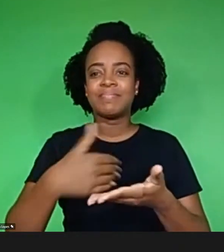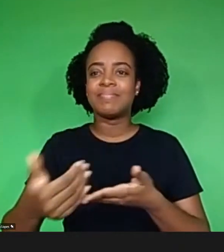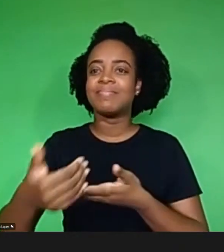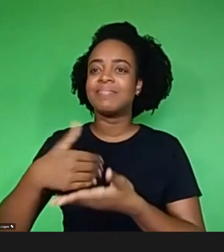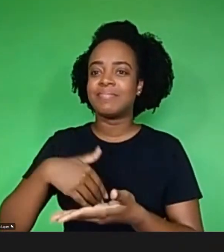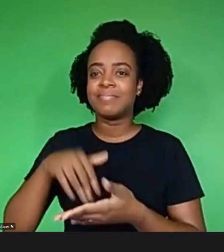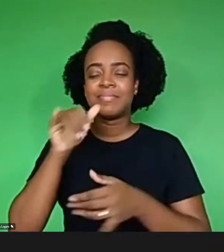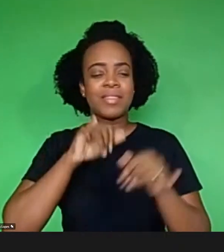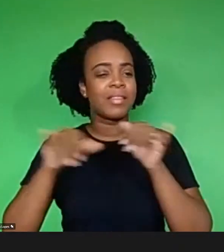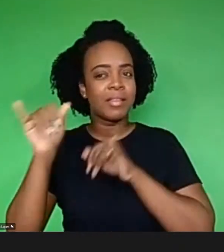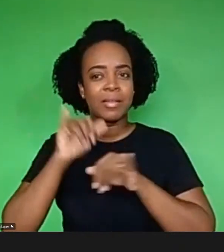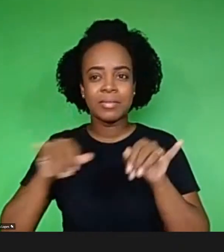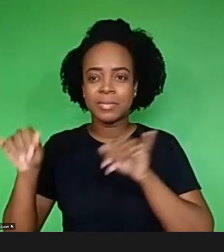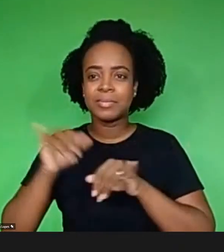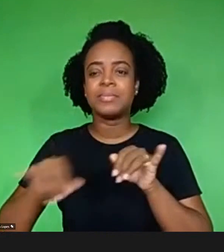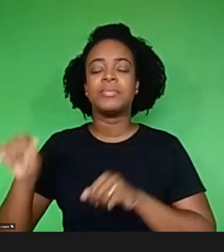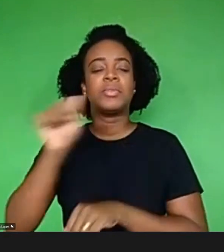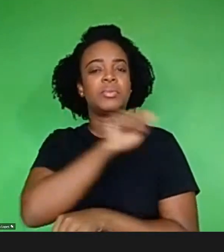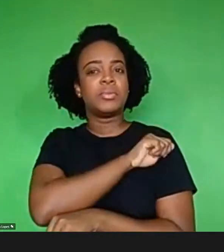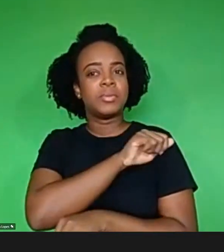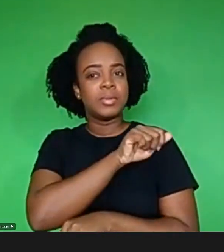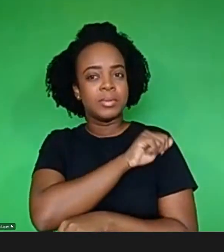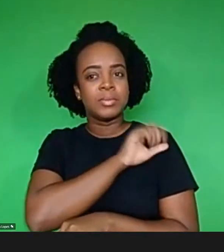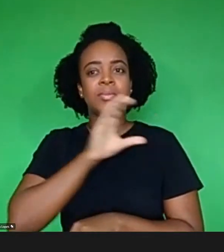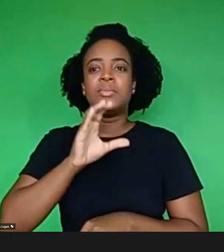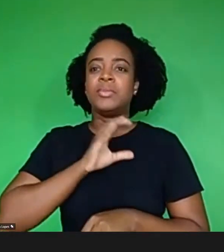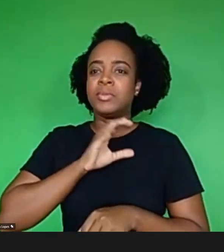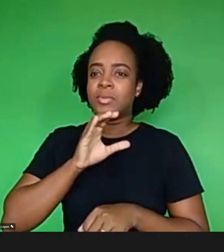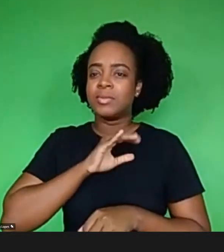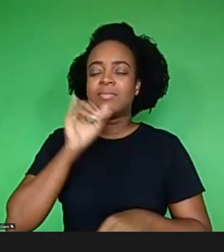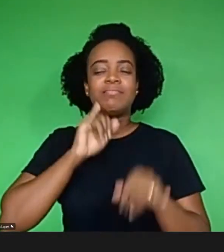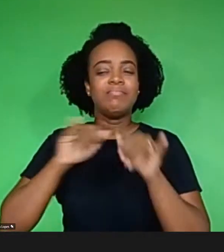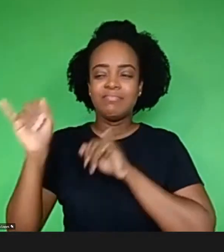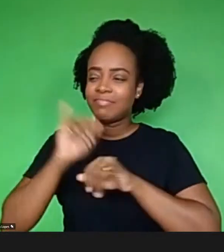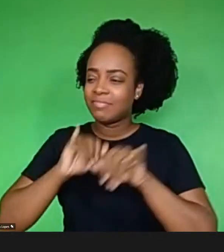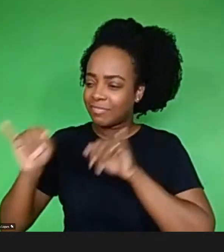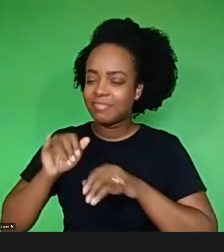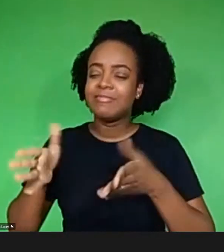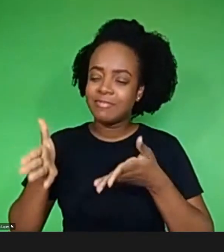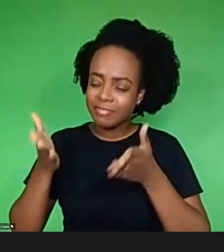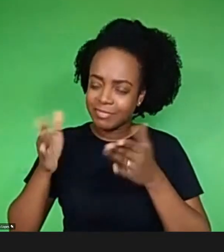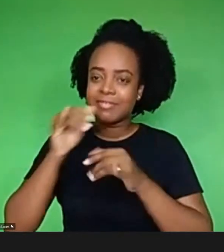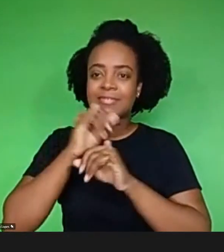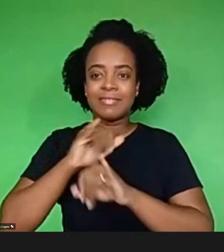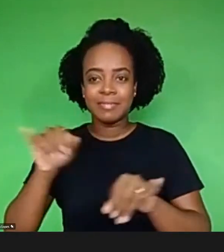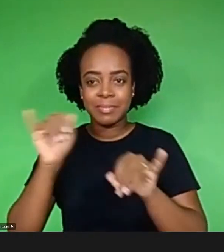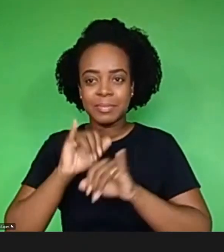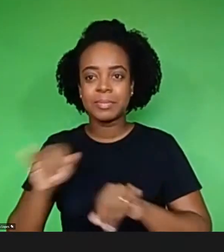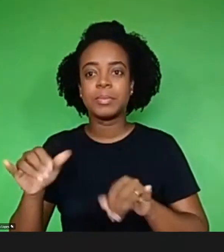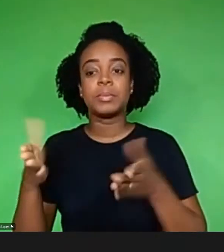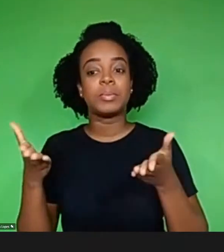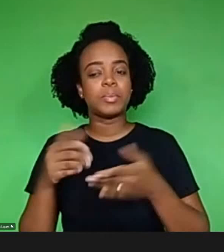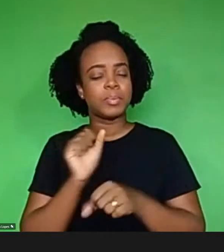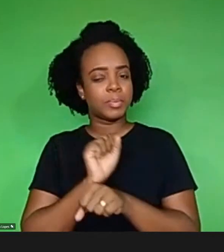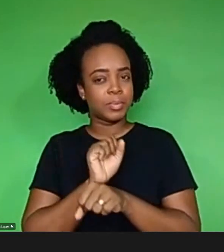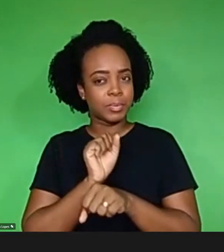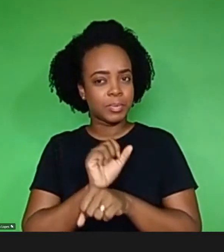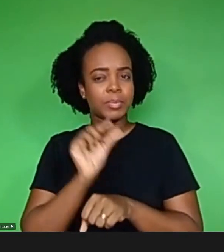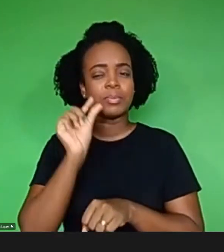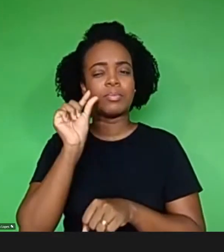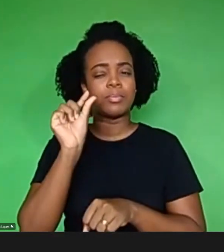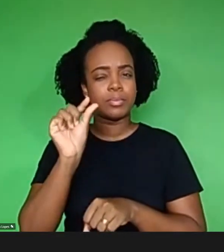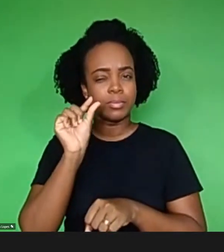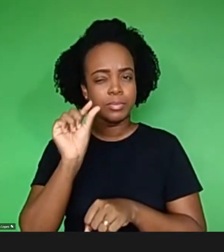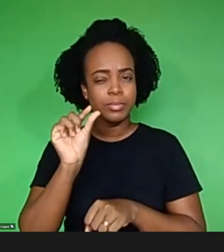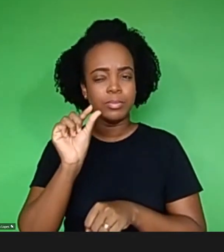as turmas, os colegas de vocês, para entrar no canal, tá? Vamos aguardar mais um minutinho, vamos esperar o